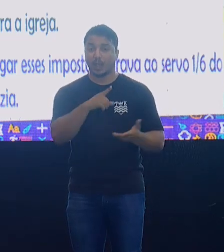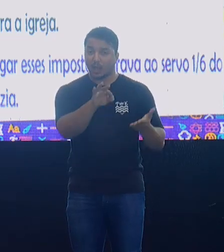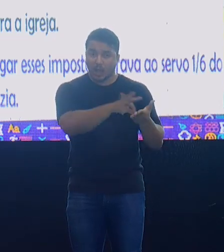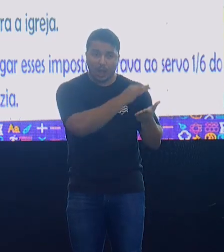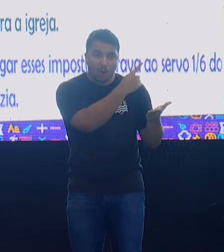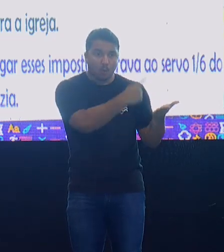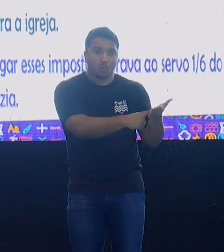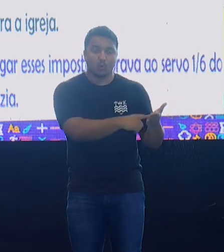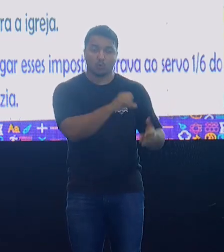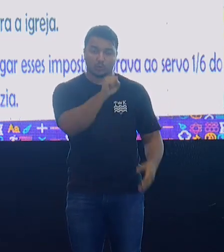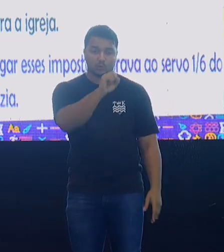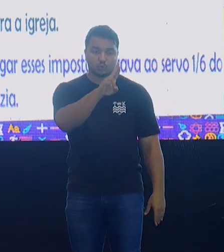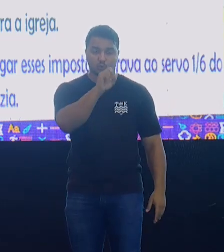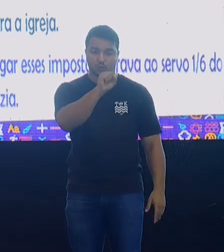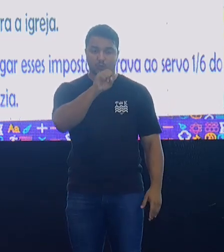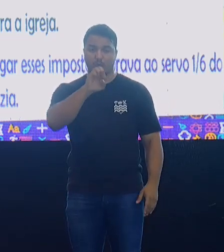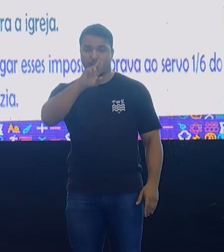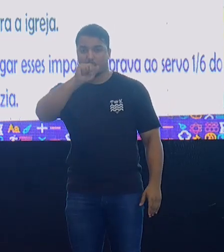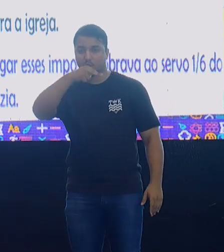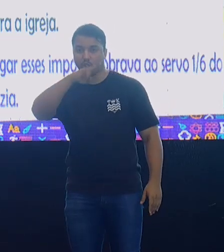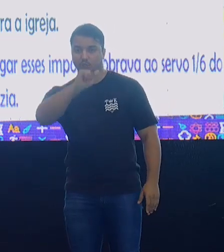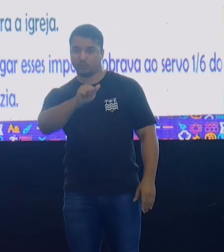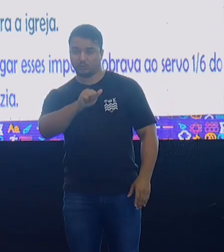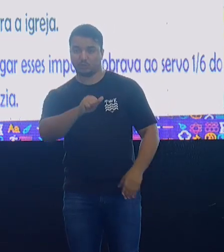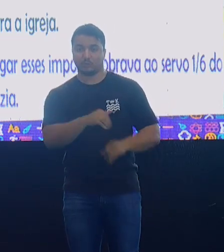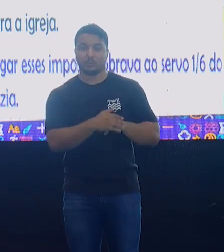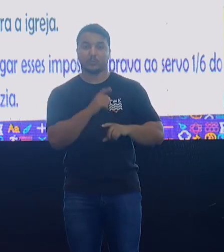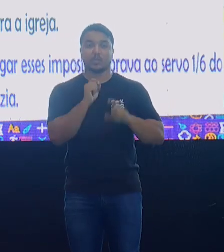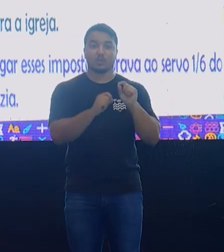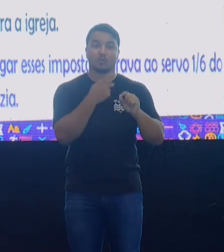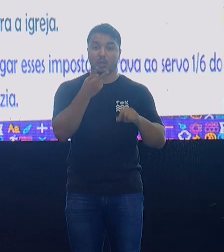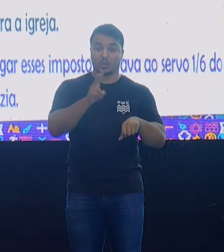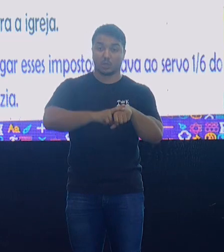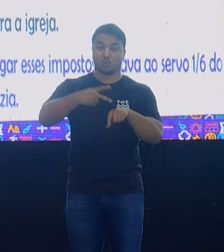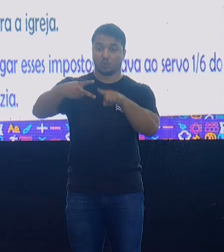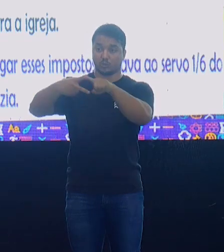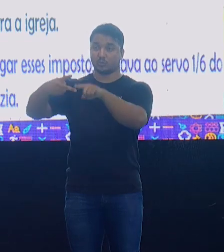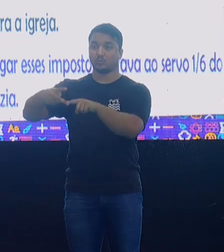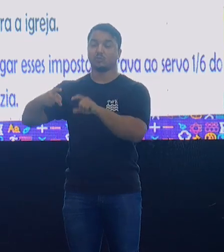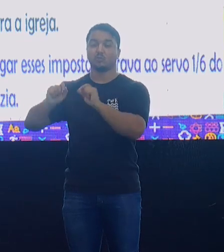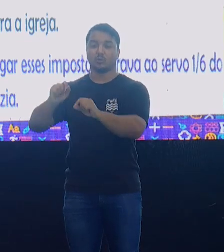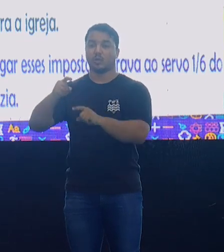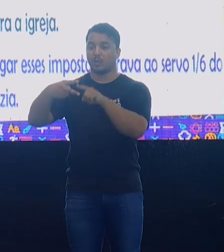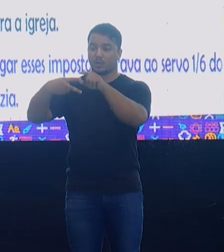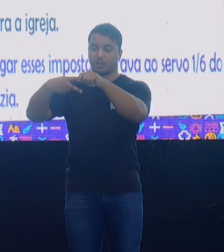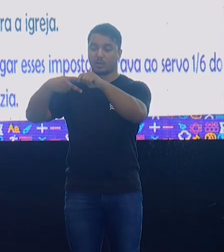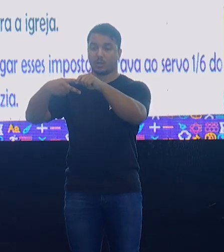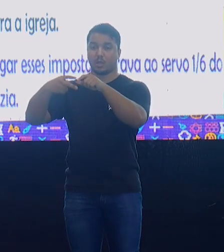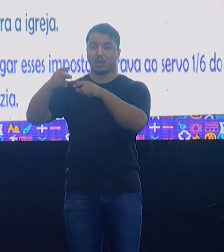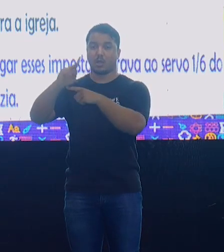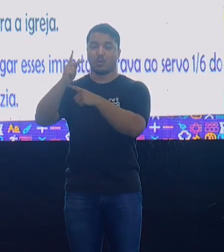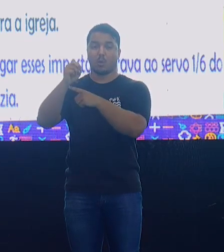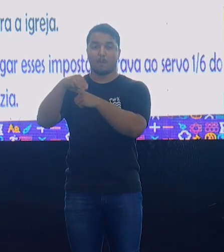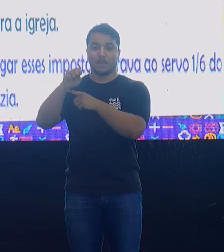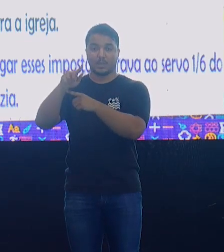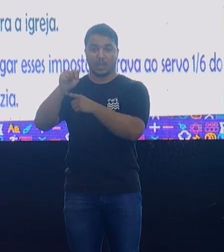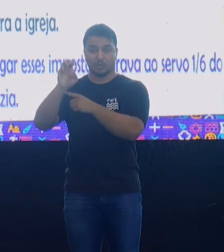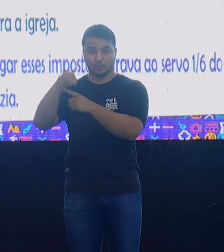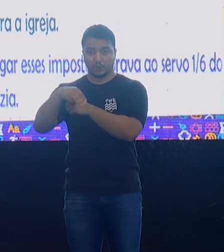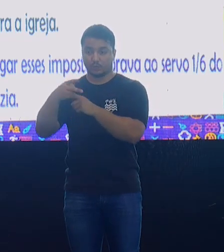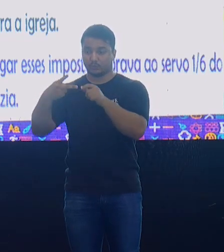acordo, pacto de suzerania e vassalagem, ele tem dois instrumentos: a homenagem e